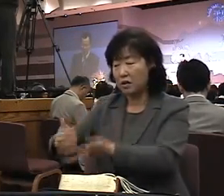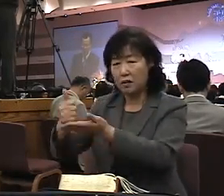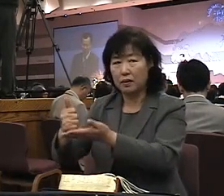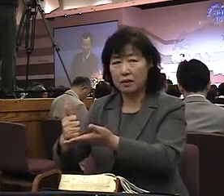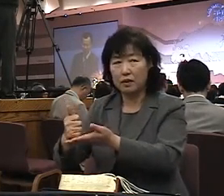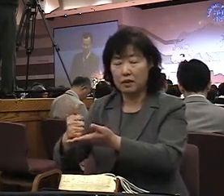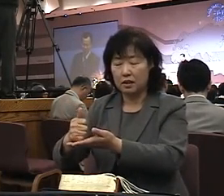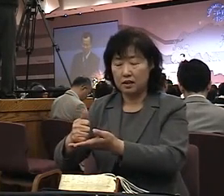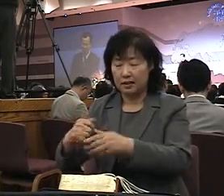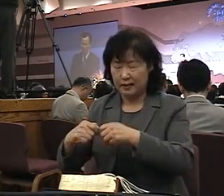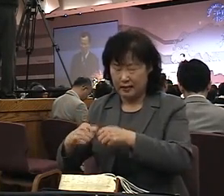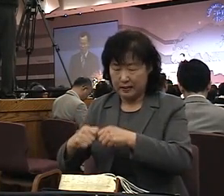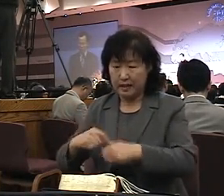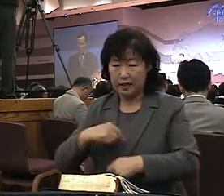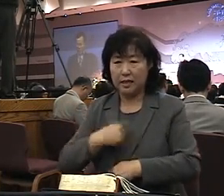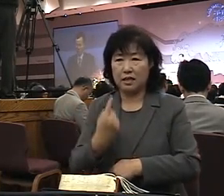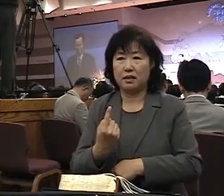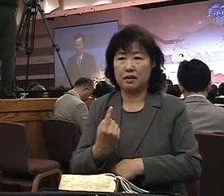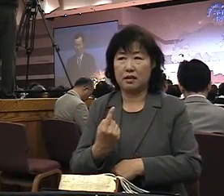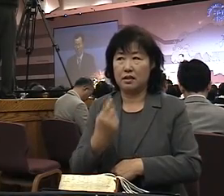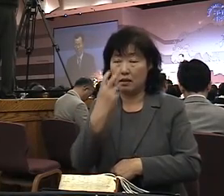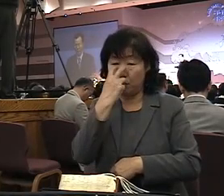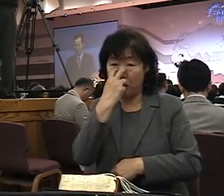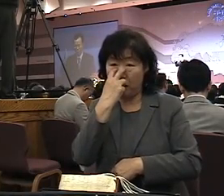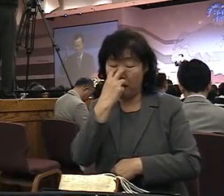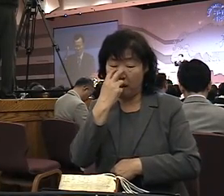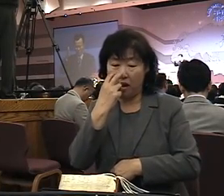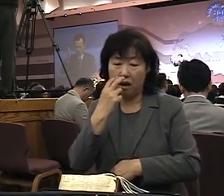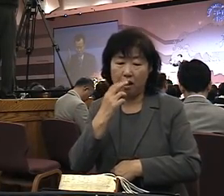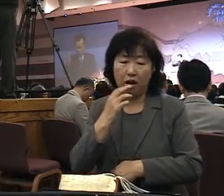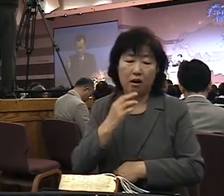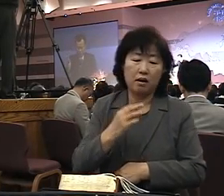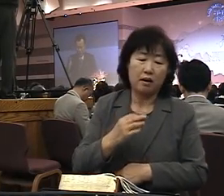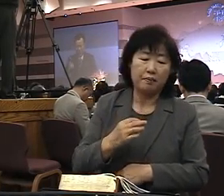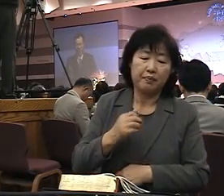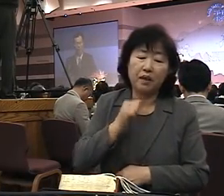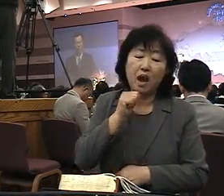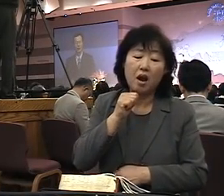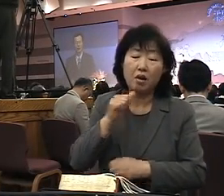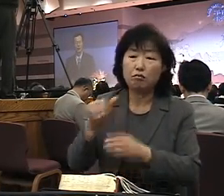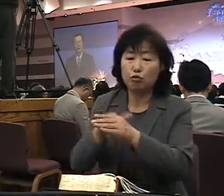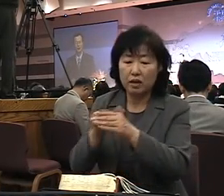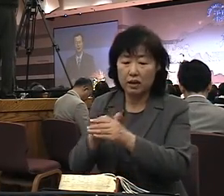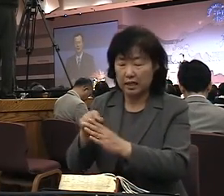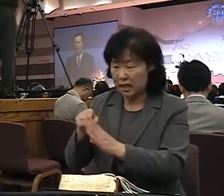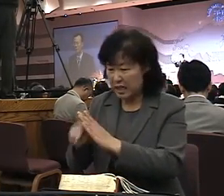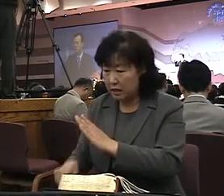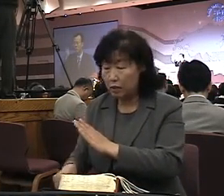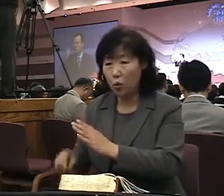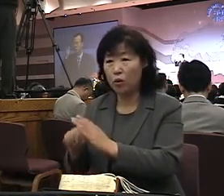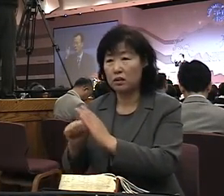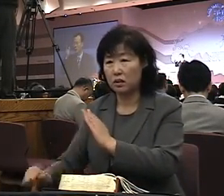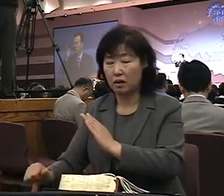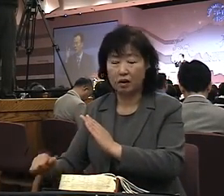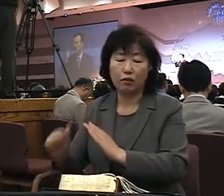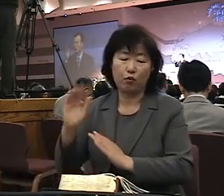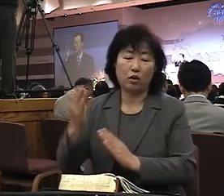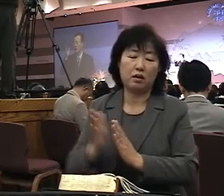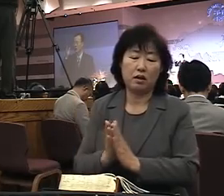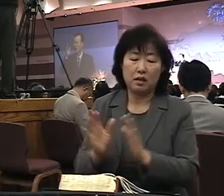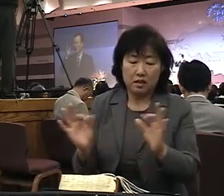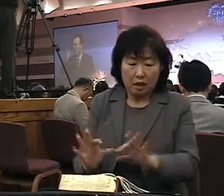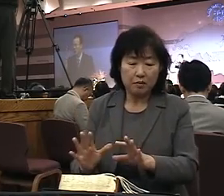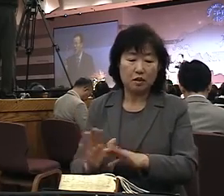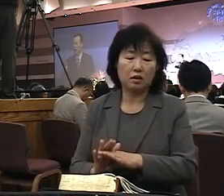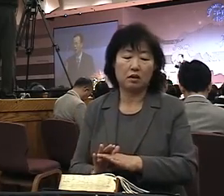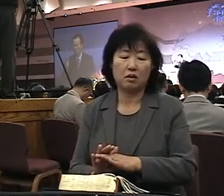되는데 그가 아둘람 사람 히라에게로 가나안 문화 깊은 곳으로 들어갔다고 합니다. 잠시적인